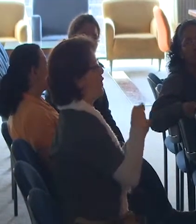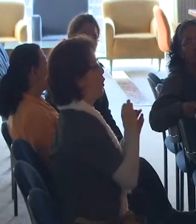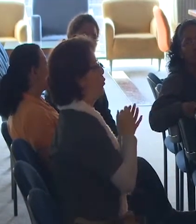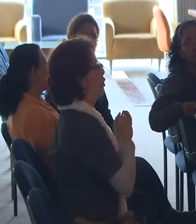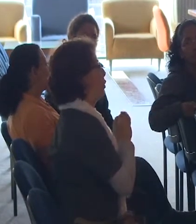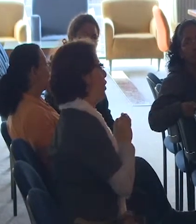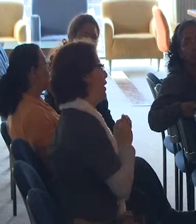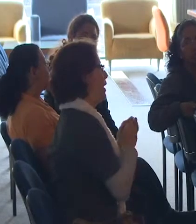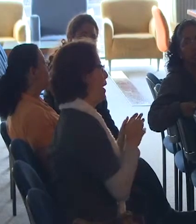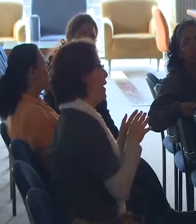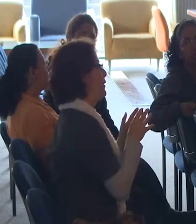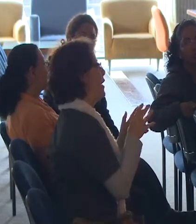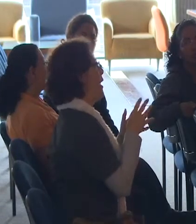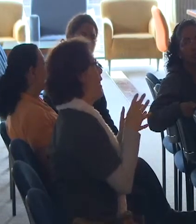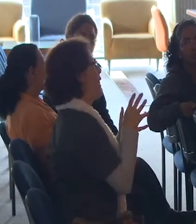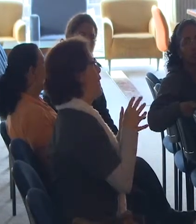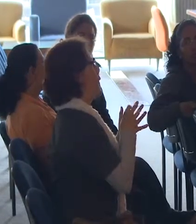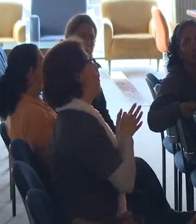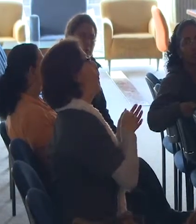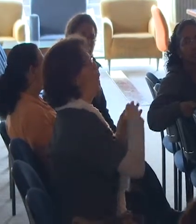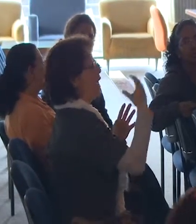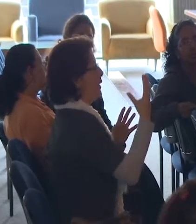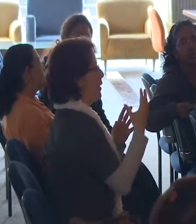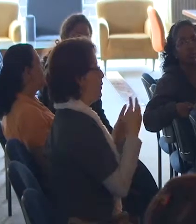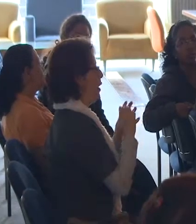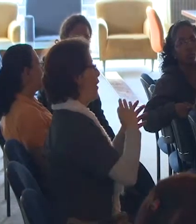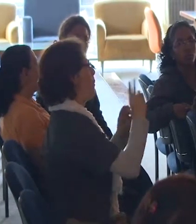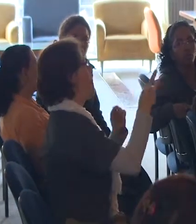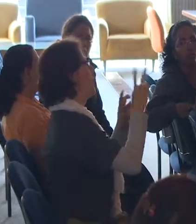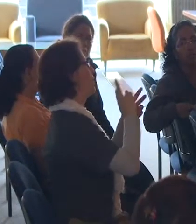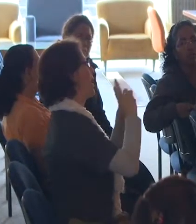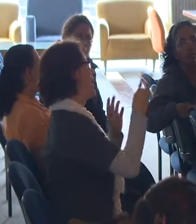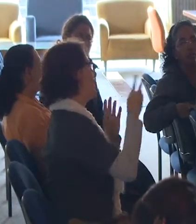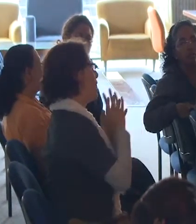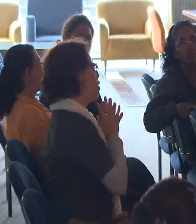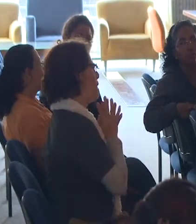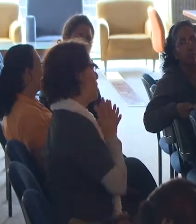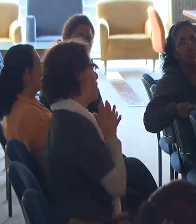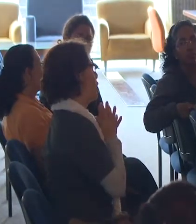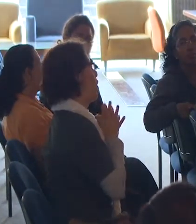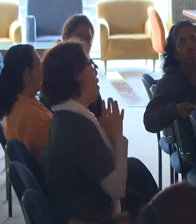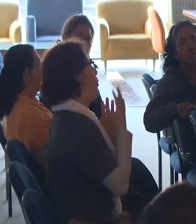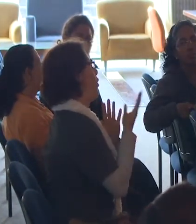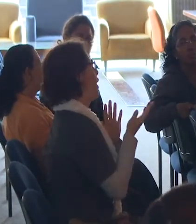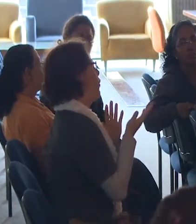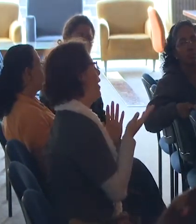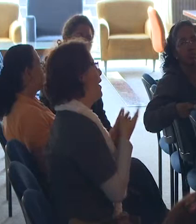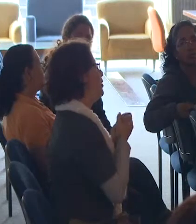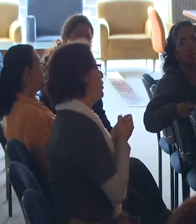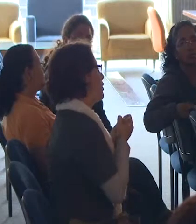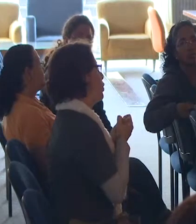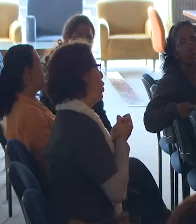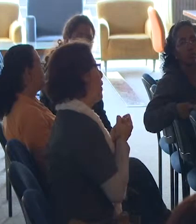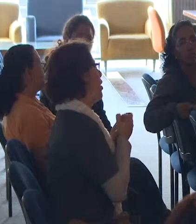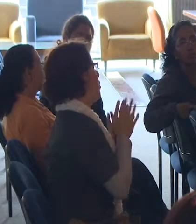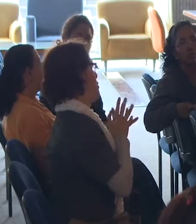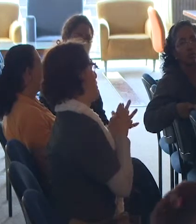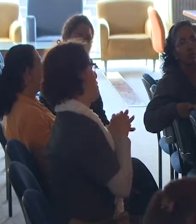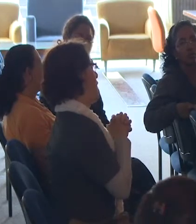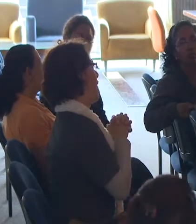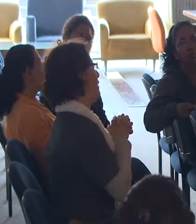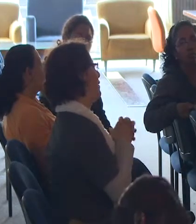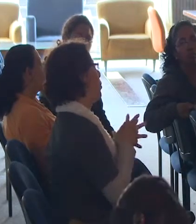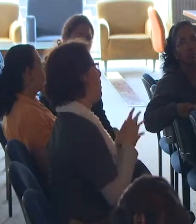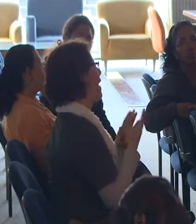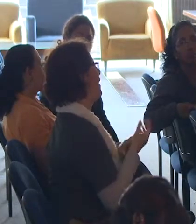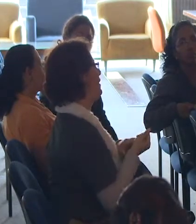álbum, siendo esto un motivo de interés, un juguete vamos a elaborar para buscar que exista conversación, porque una de las cosas que uno ve,